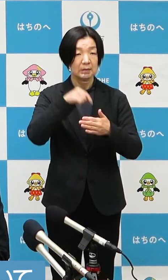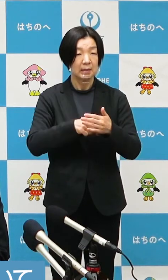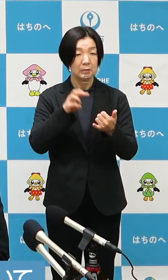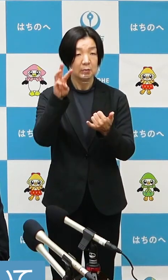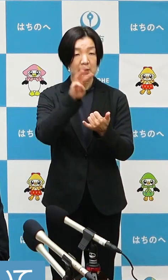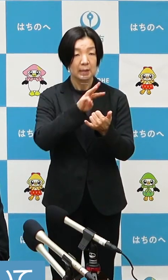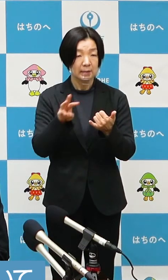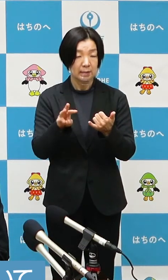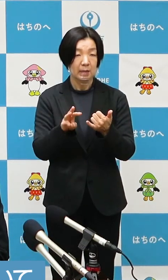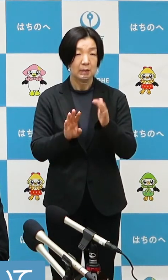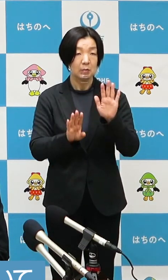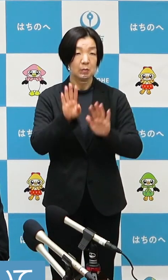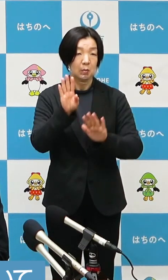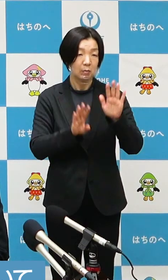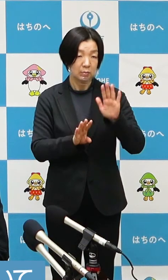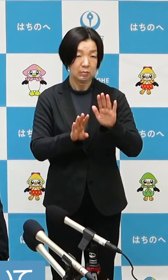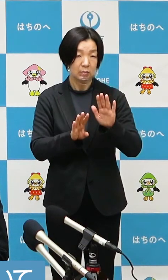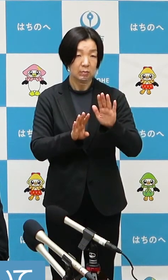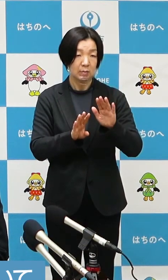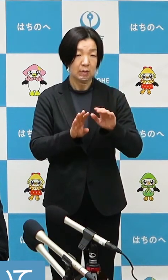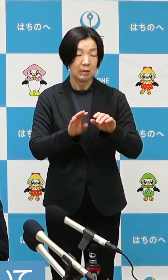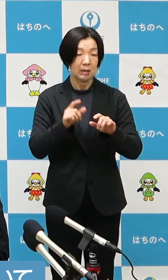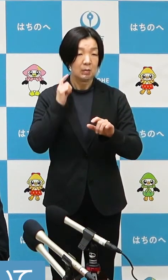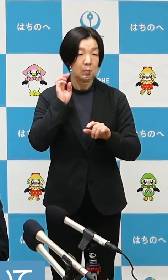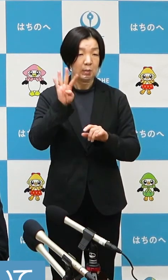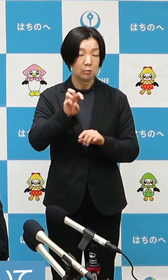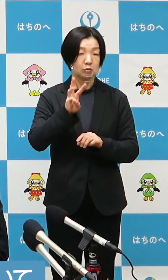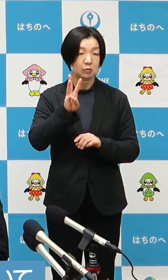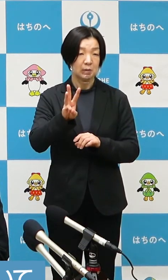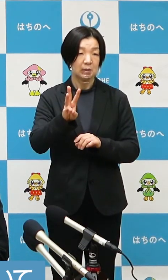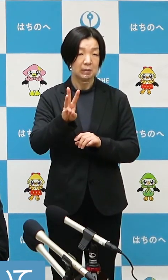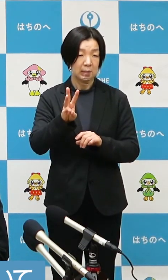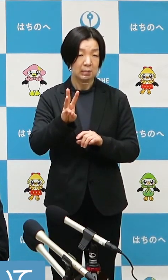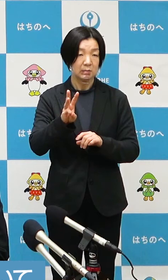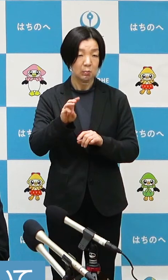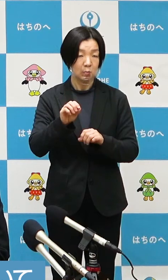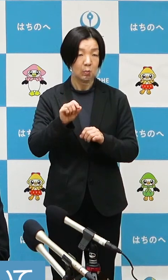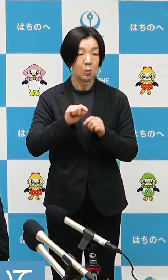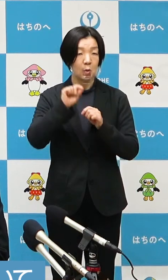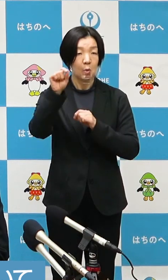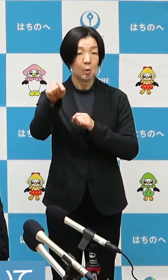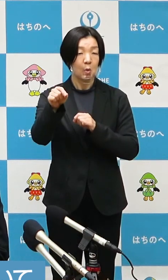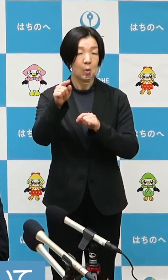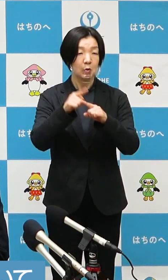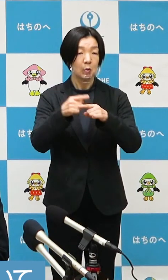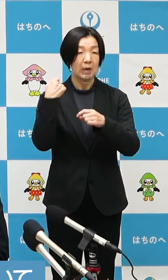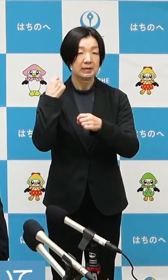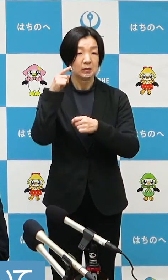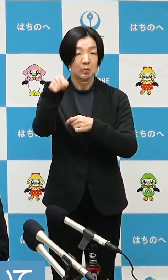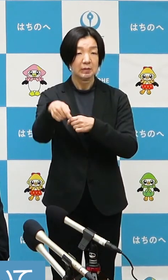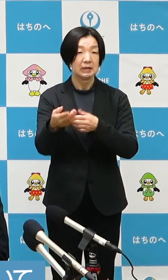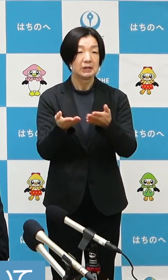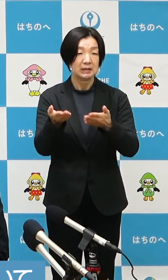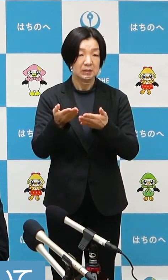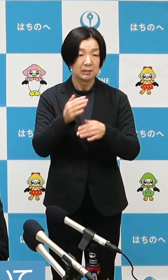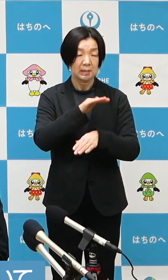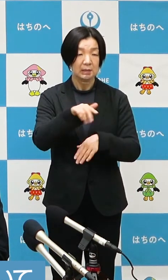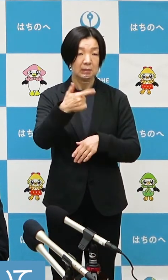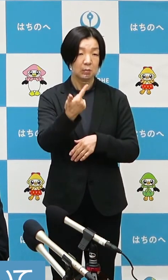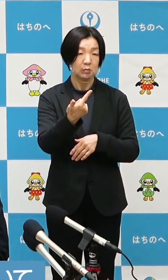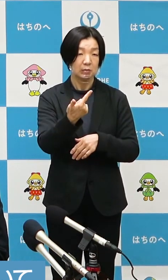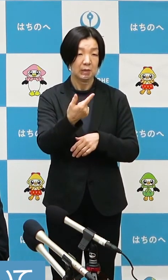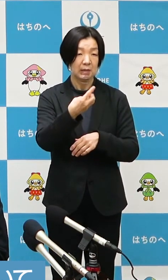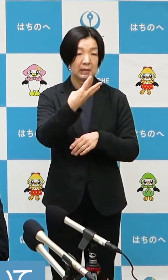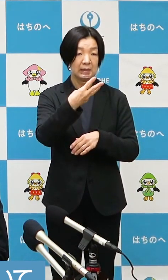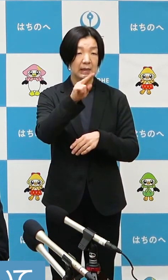は昭和43年5月に発生した十勝沖地震や平成6年12月の三陸